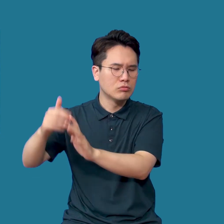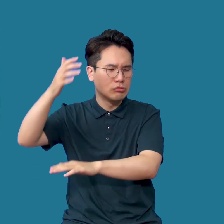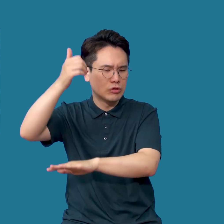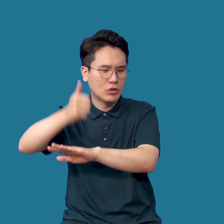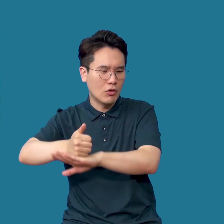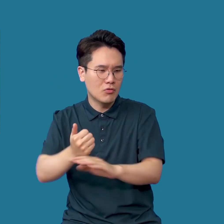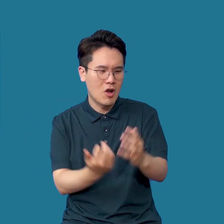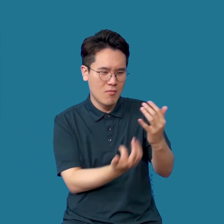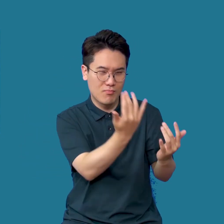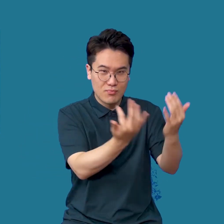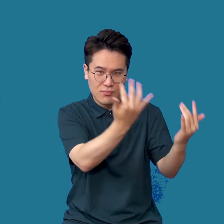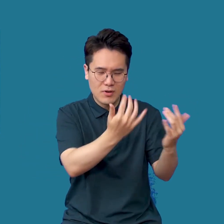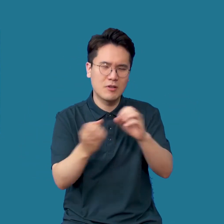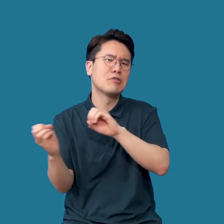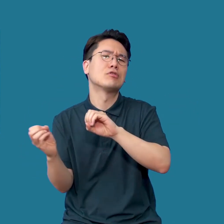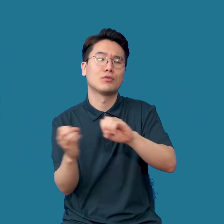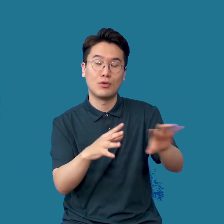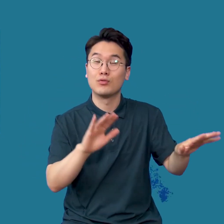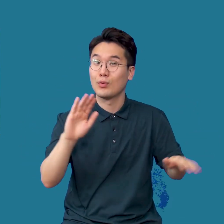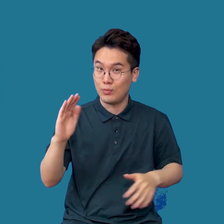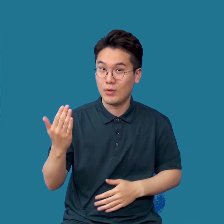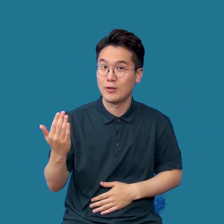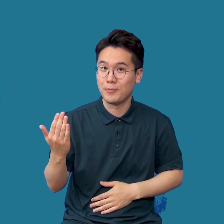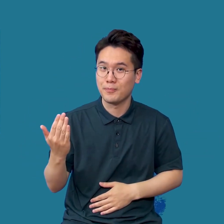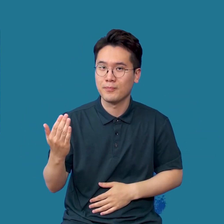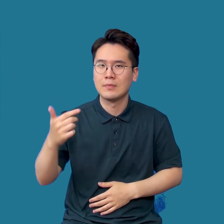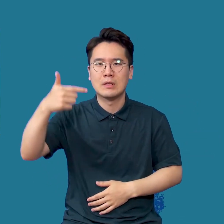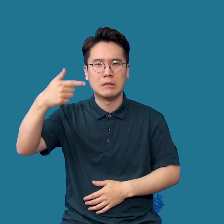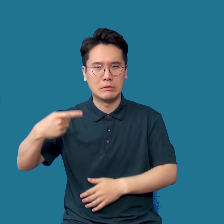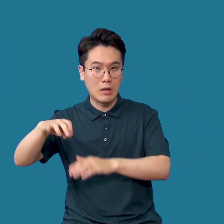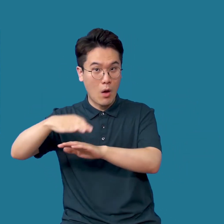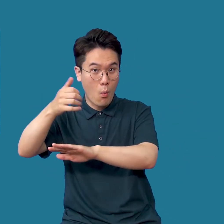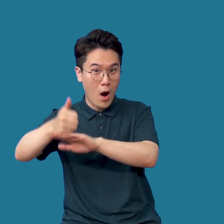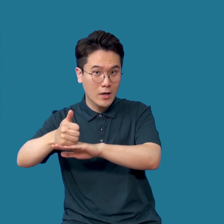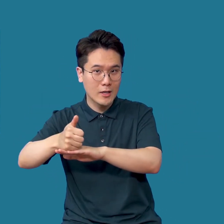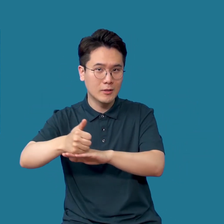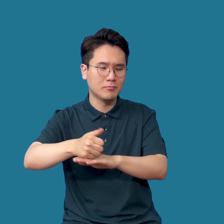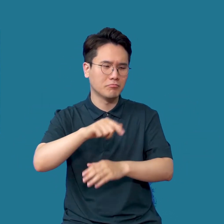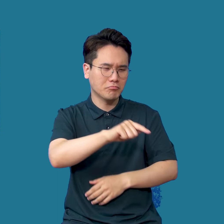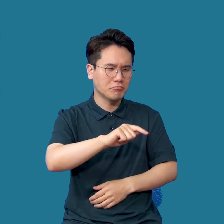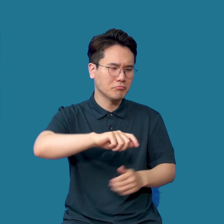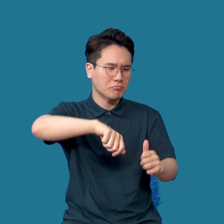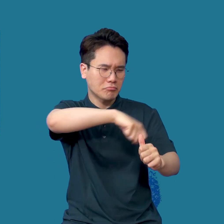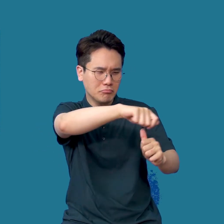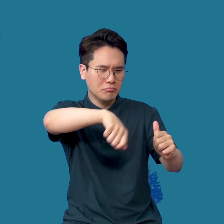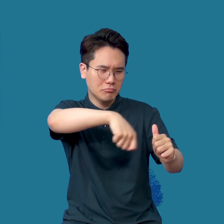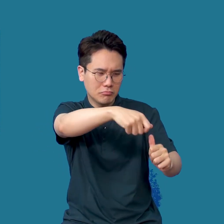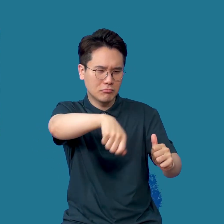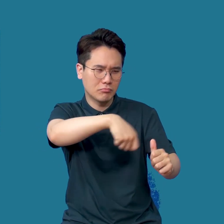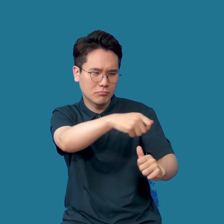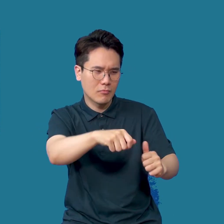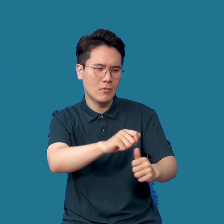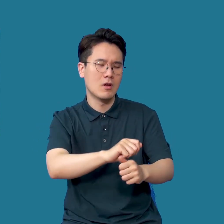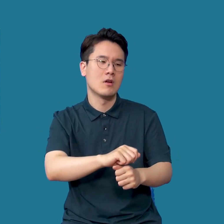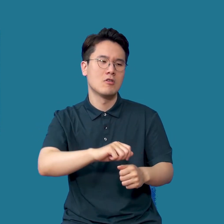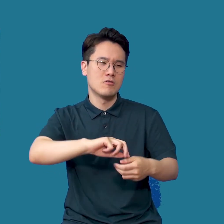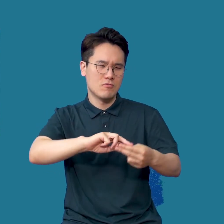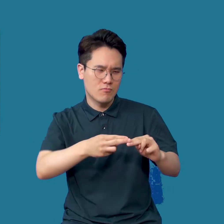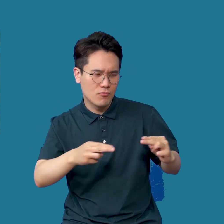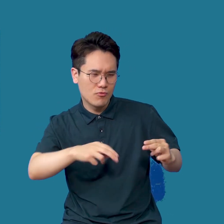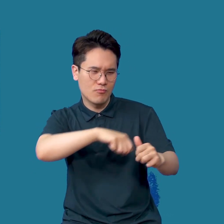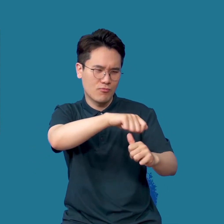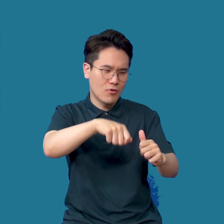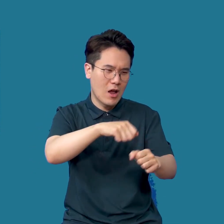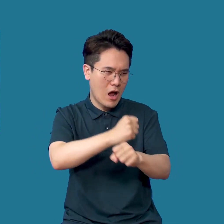느부갓네살 왕이 그 세 사람을 꽁꽁 결박을 해서 극렬하게 타는 풀무불에 던져 넣어버렸습니다.